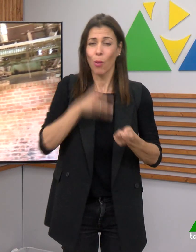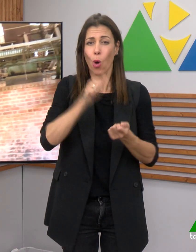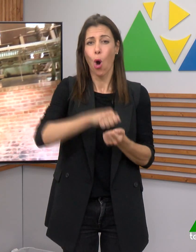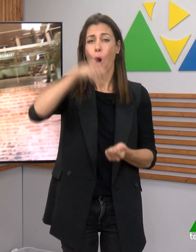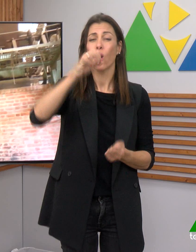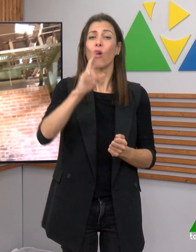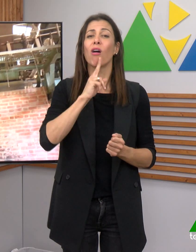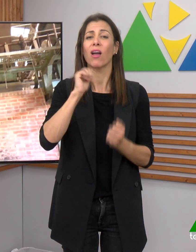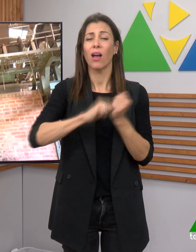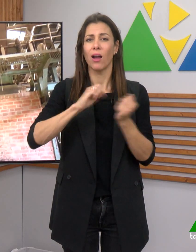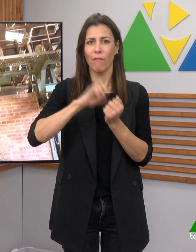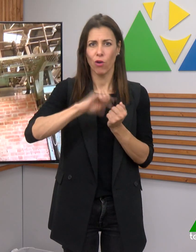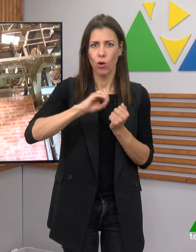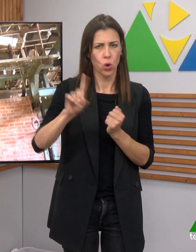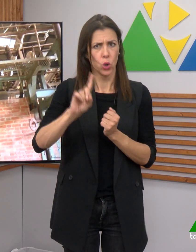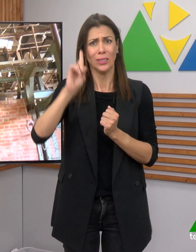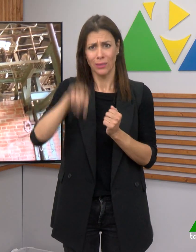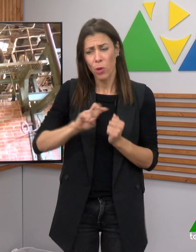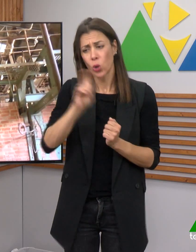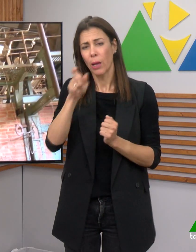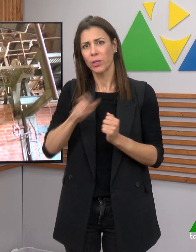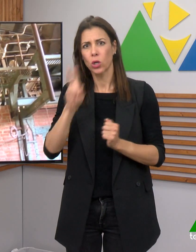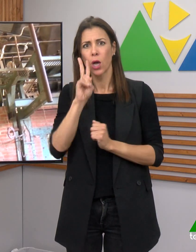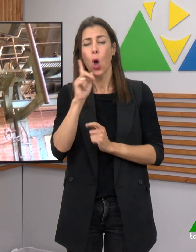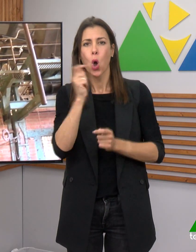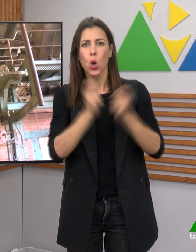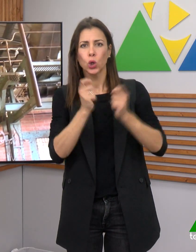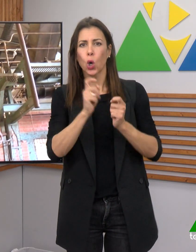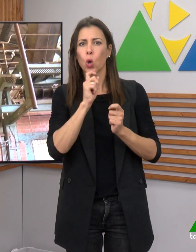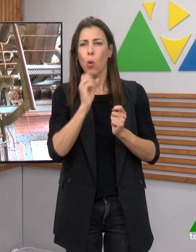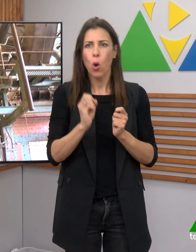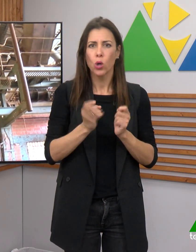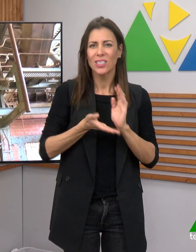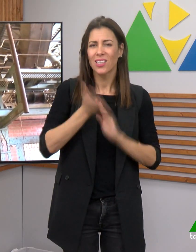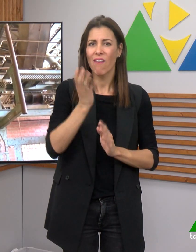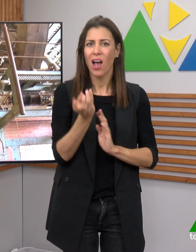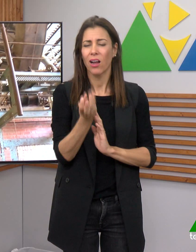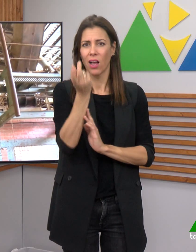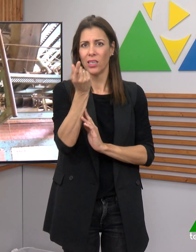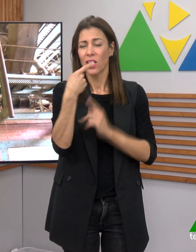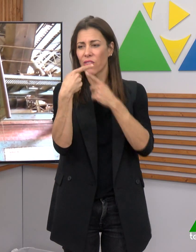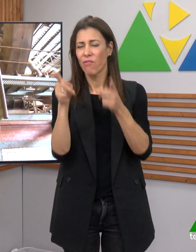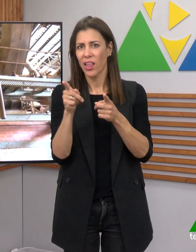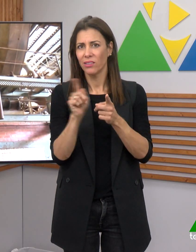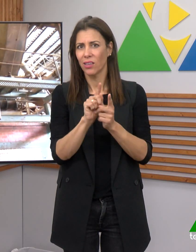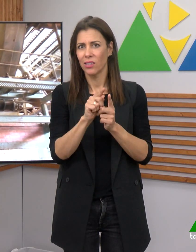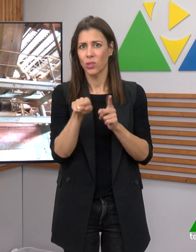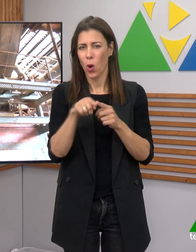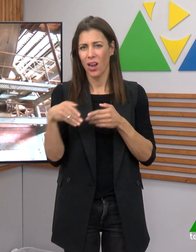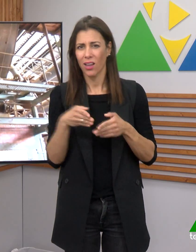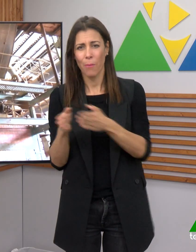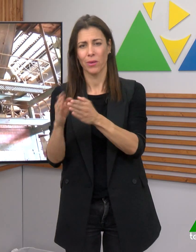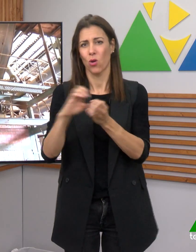carbón, sino todo el control del vapor que salía de aquí para los distintos